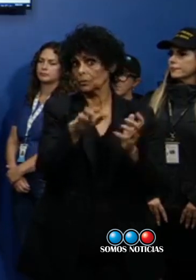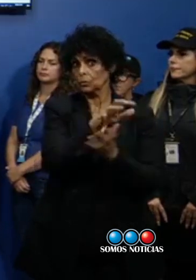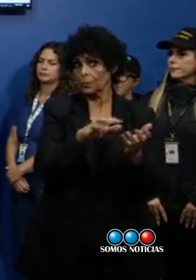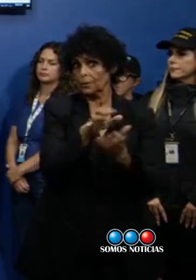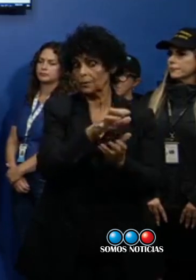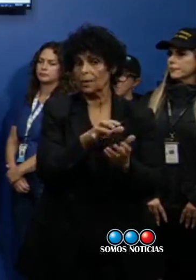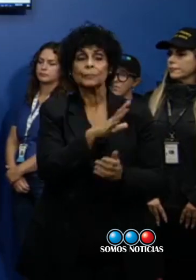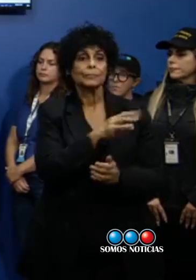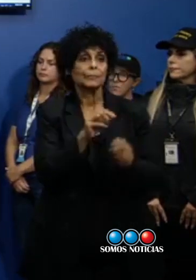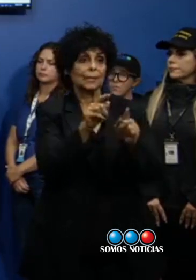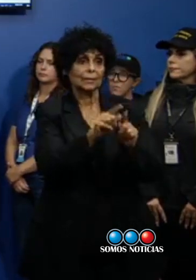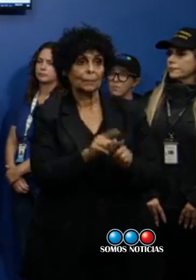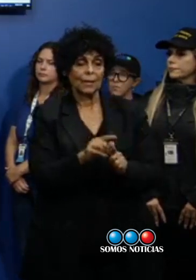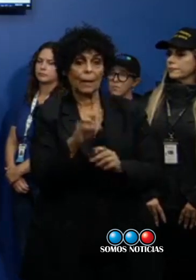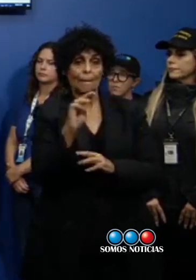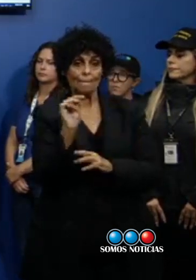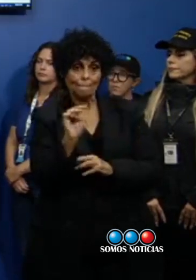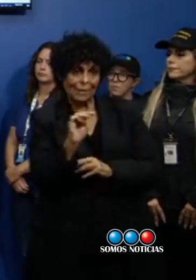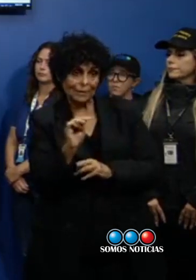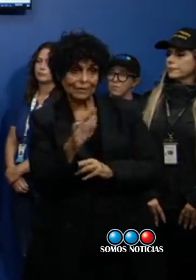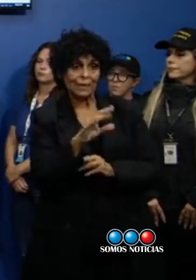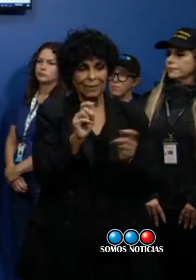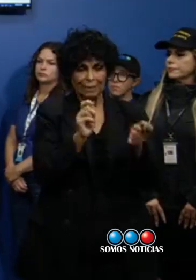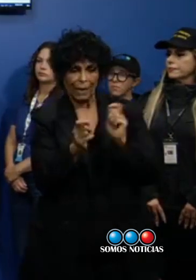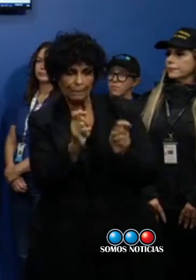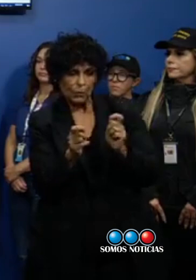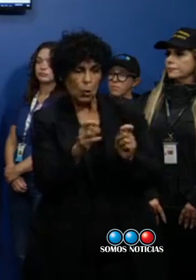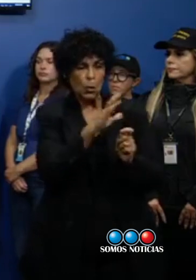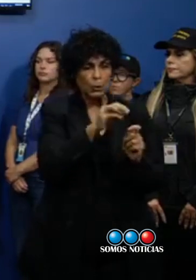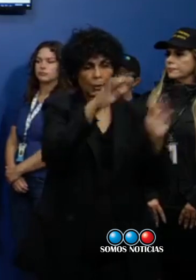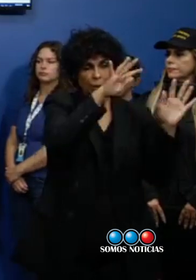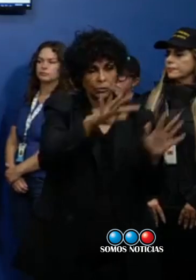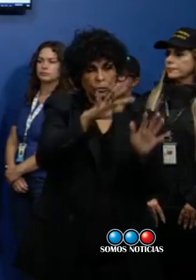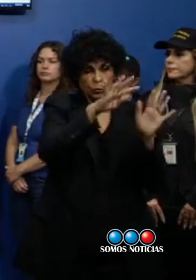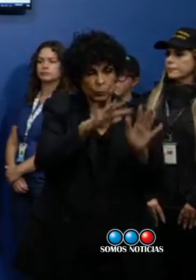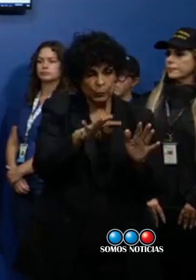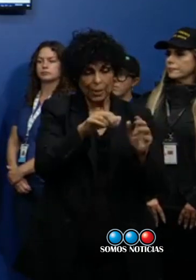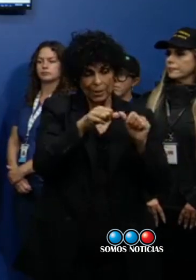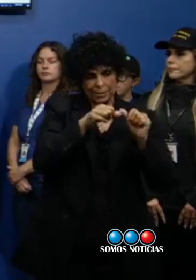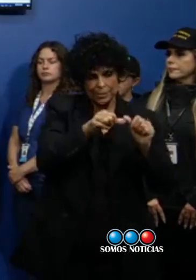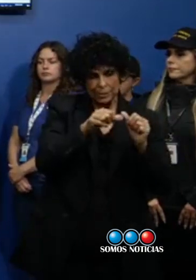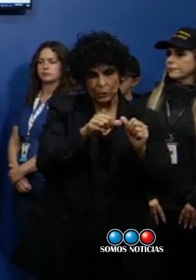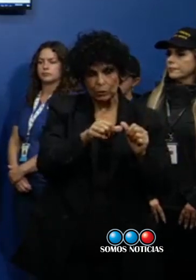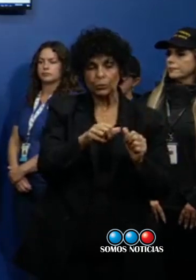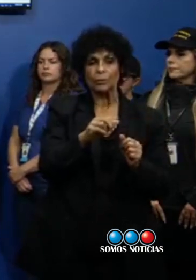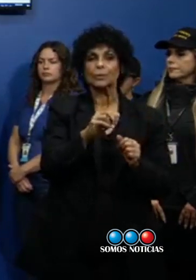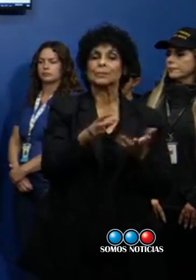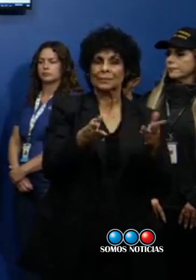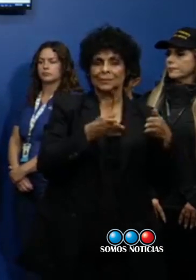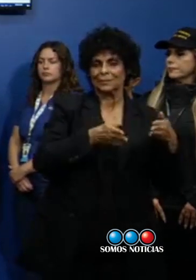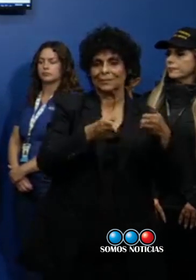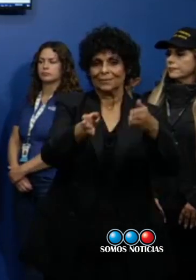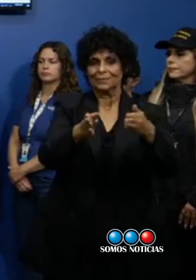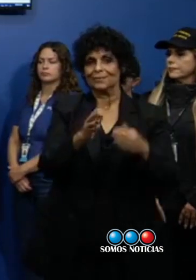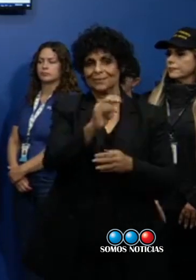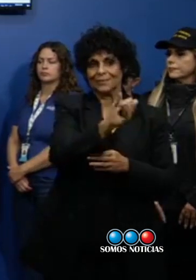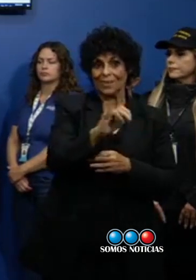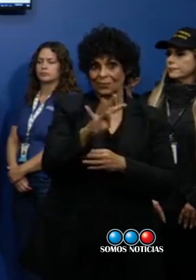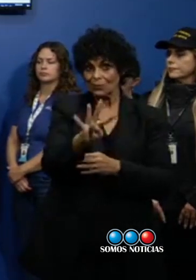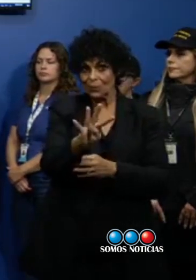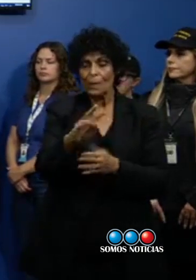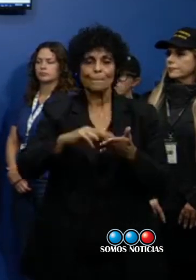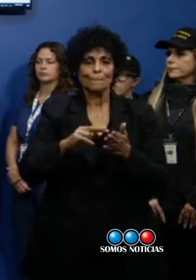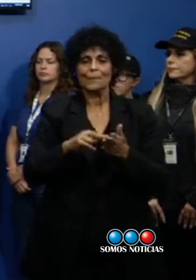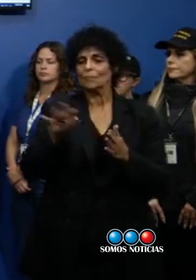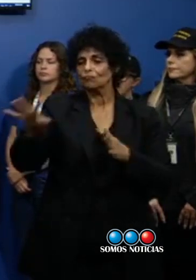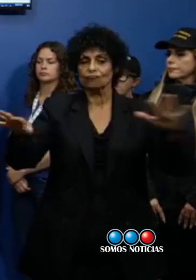el cambio tardío de Milton en las bandas de lluvia a lo largo del corredor de la i4 alivió las preocupaciones de inundación y los niveles